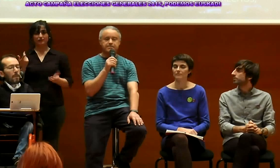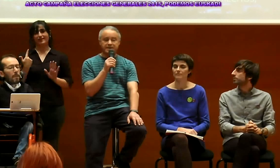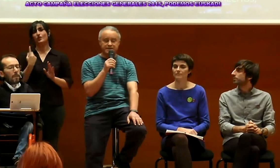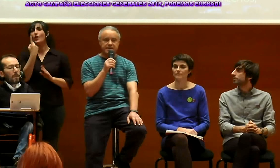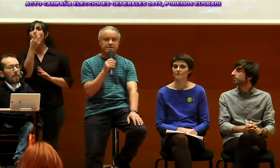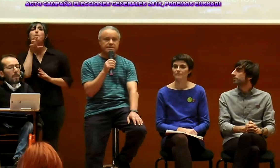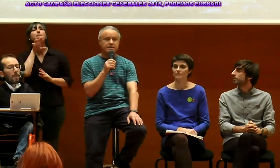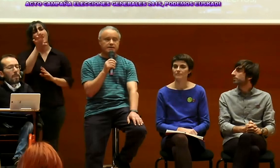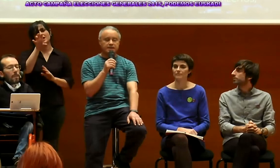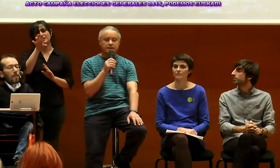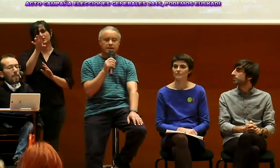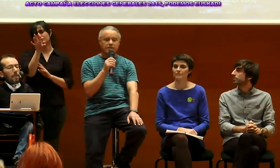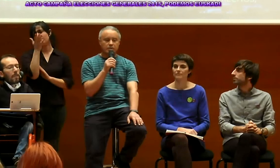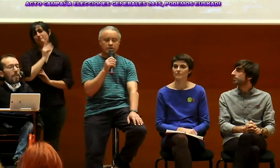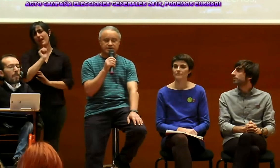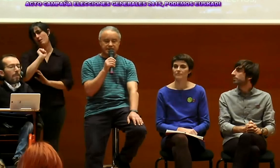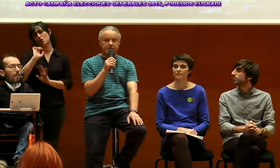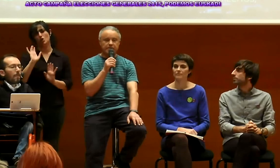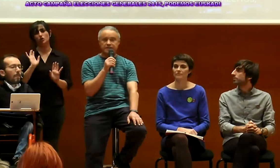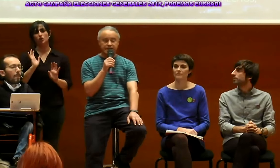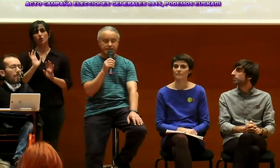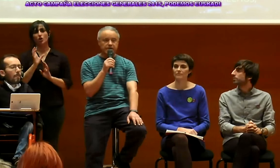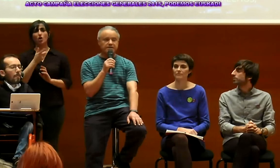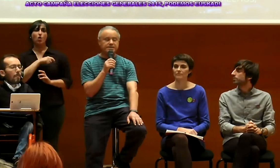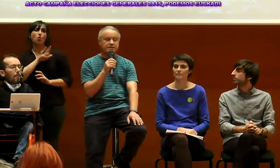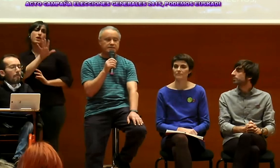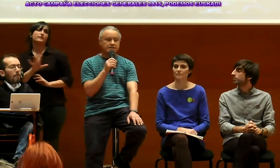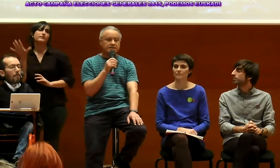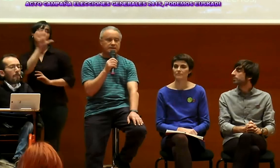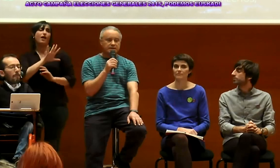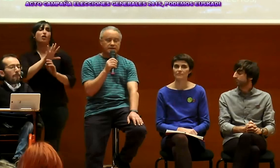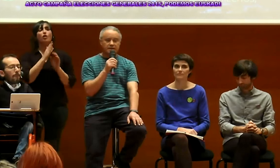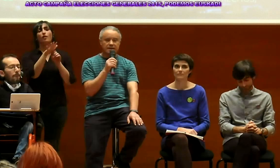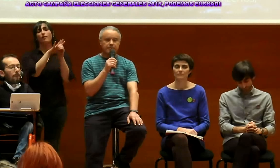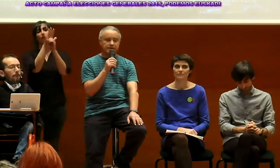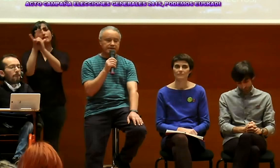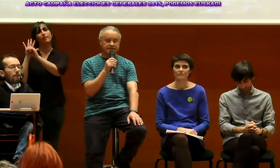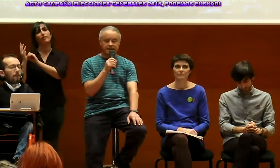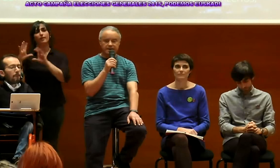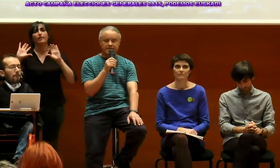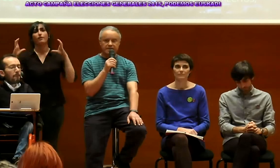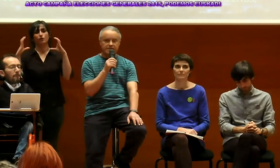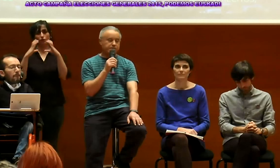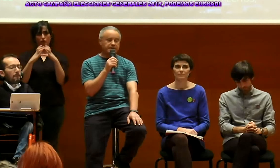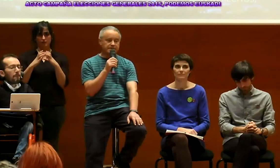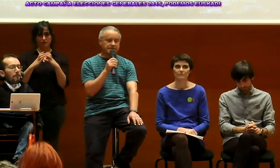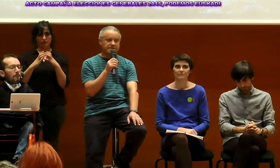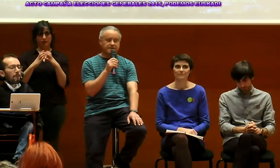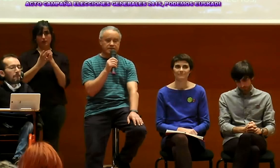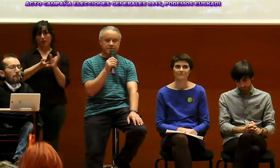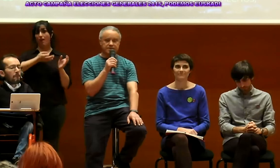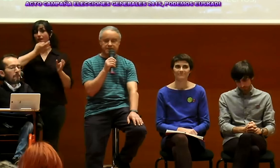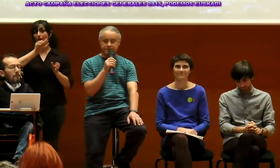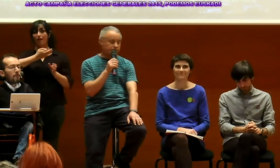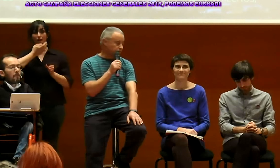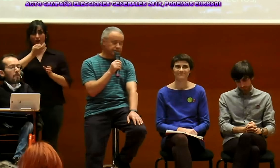un país de países, un estado de naciones. En la ponencia está estupendamente